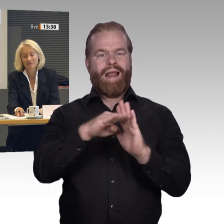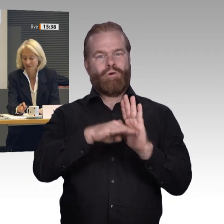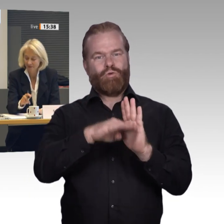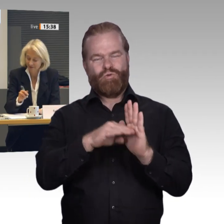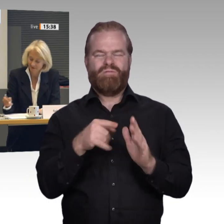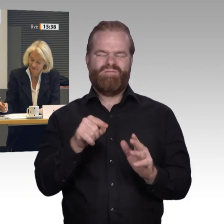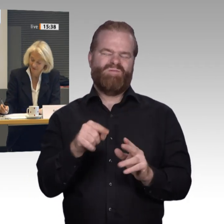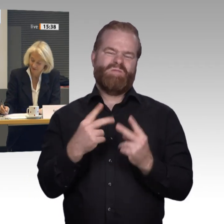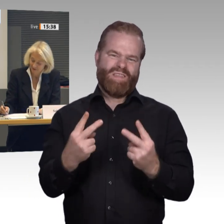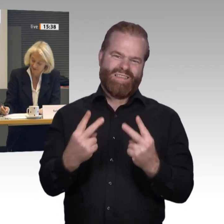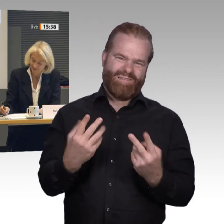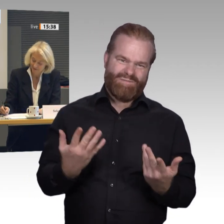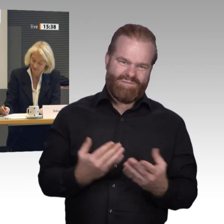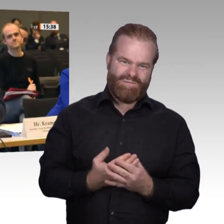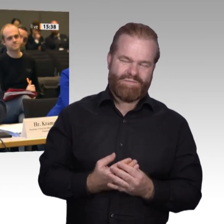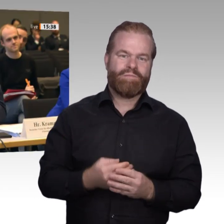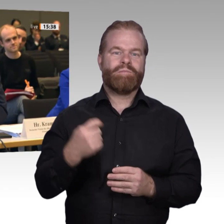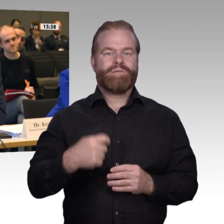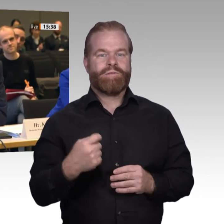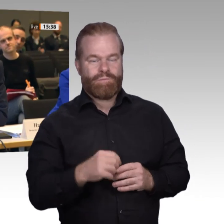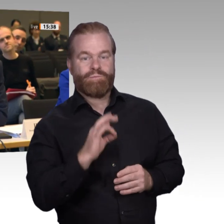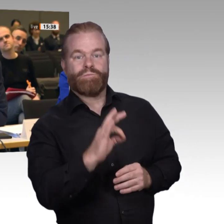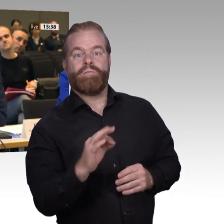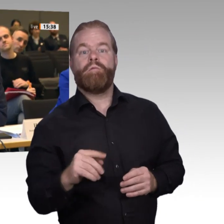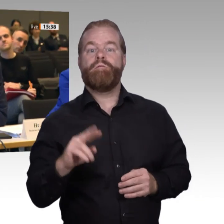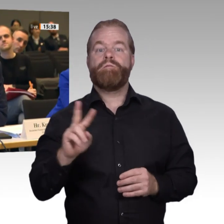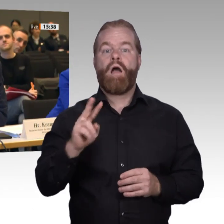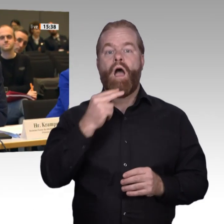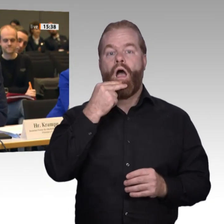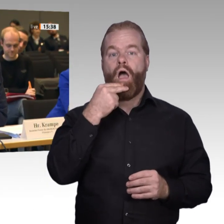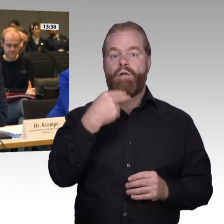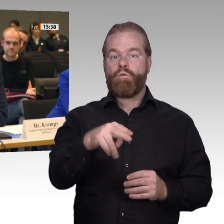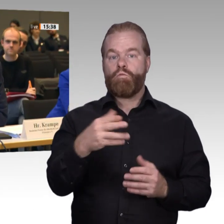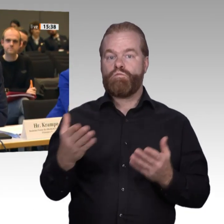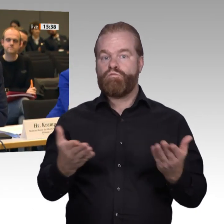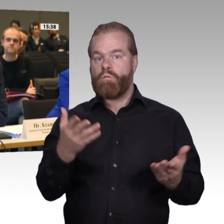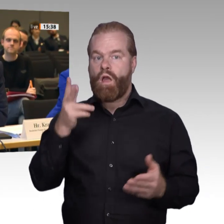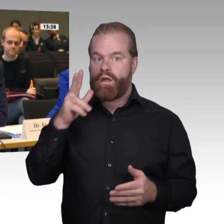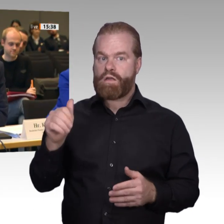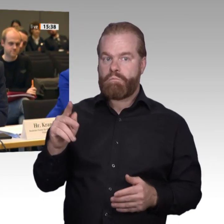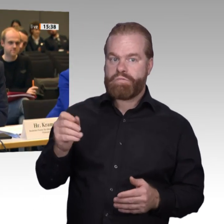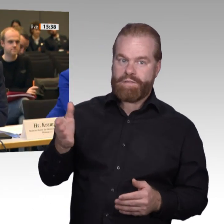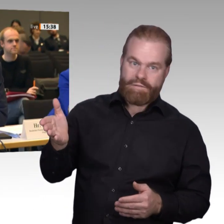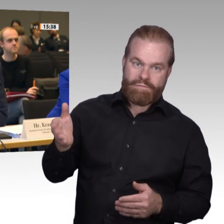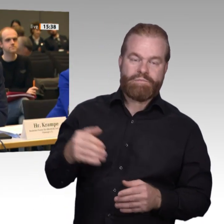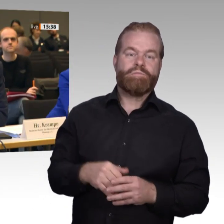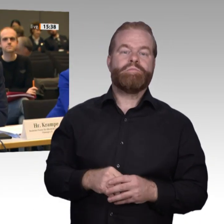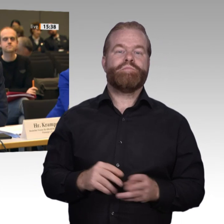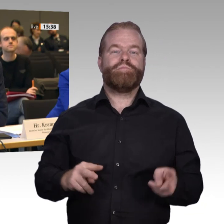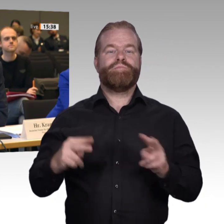Da werde ich antworten. Okay, vielen Dank für die Frage. Zum ersten Teil Ihrer Frage, wie bewerten Sie die Ausweitung